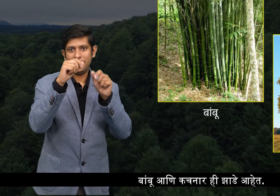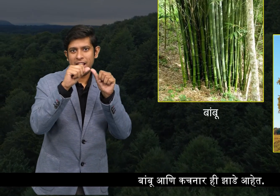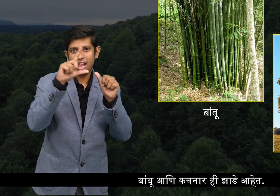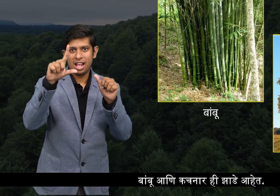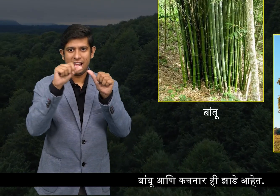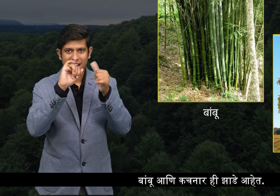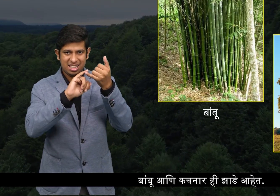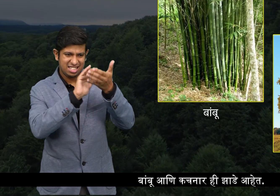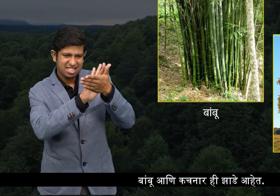झाडे आहेत.